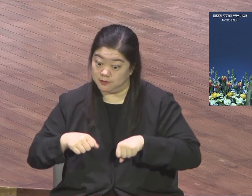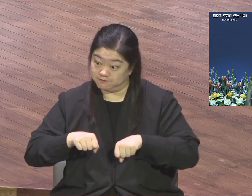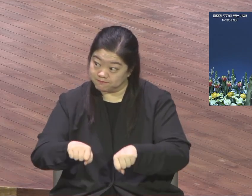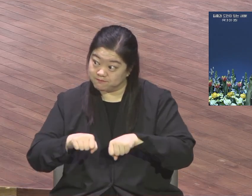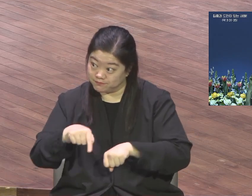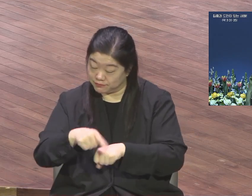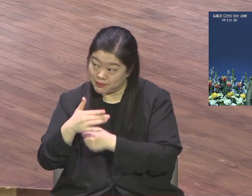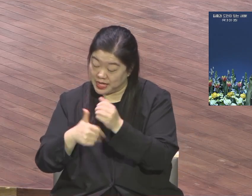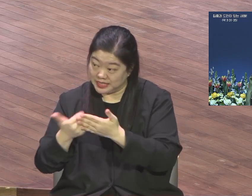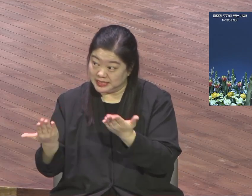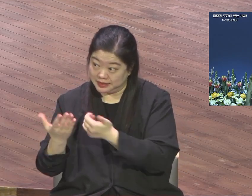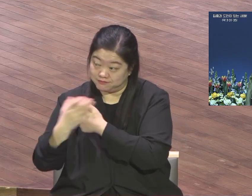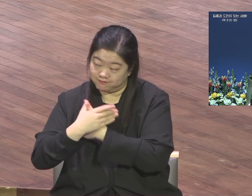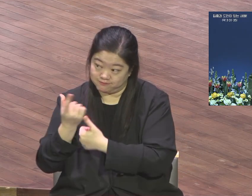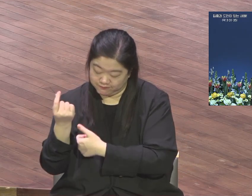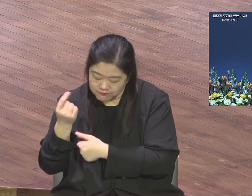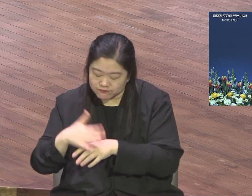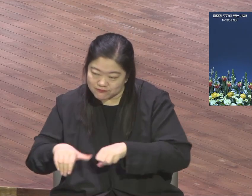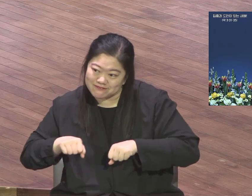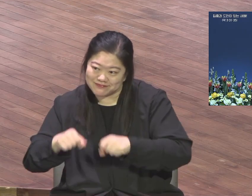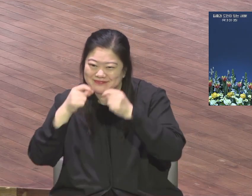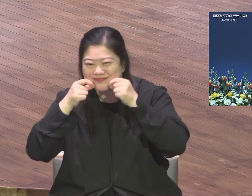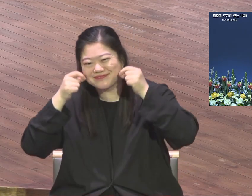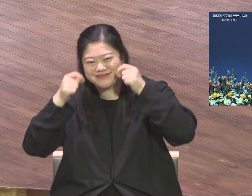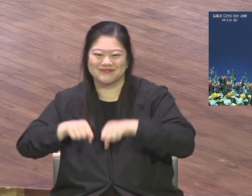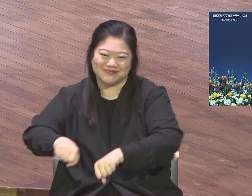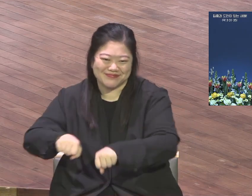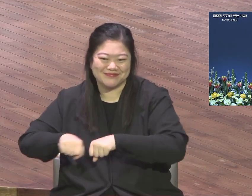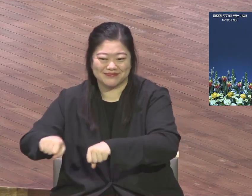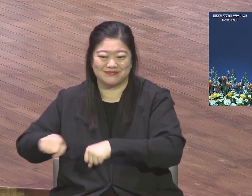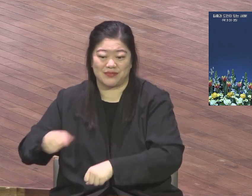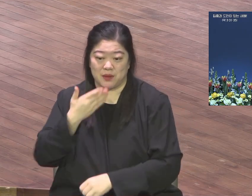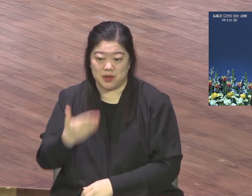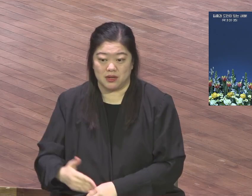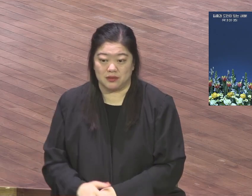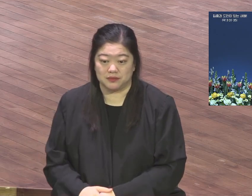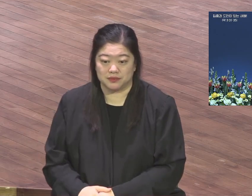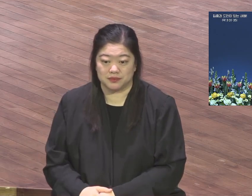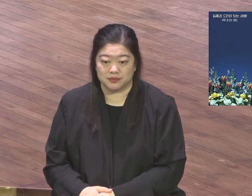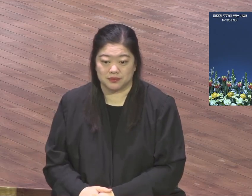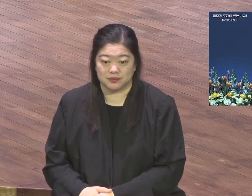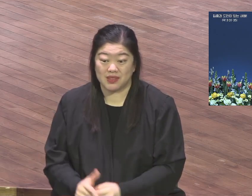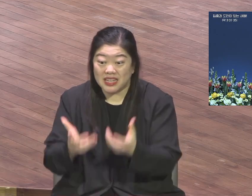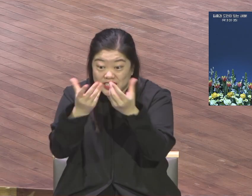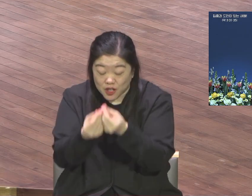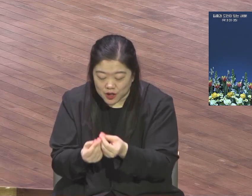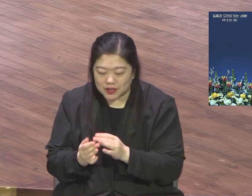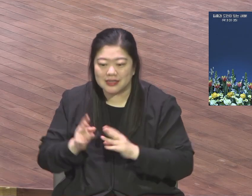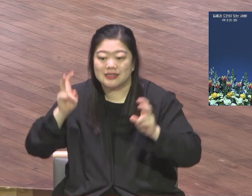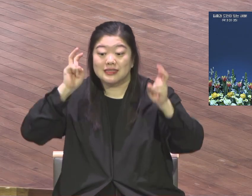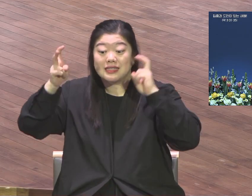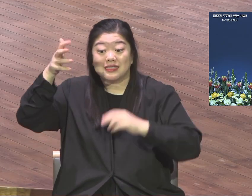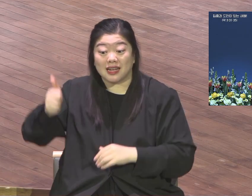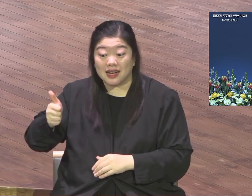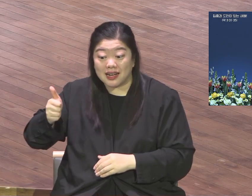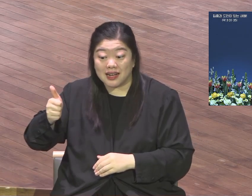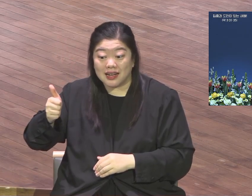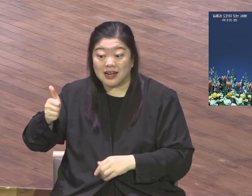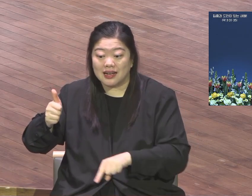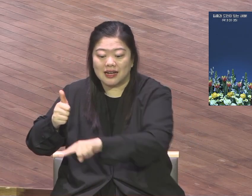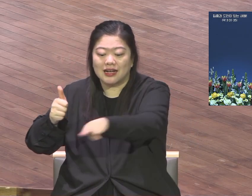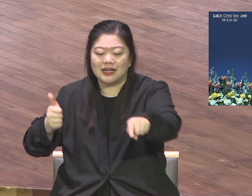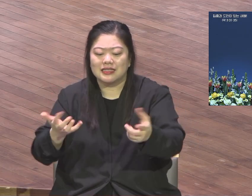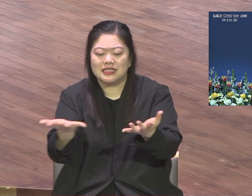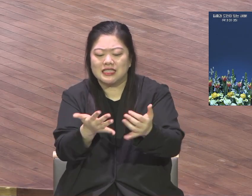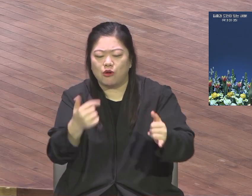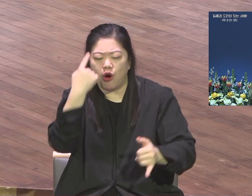이런 사람이 응답을 받는 거예요. 직장 다니는 사장은 알아요. 사장은. 제가 사장 해봐서 안다고. 사장은 알아요. 직원이